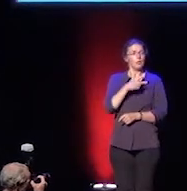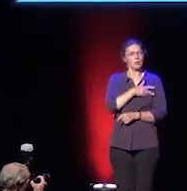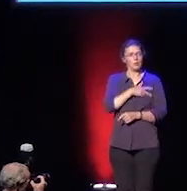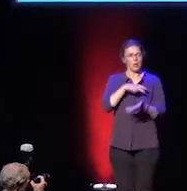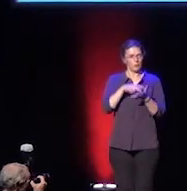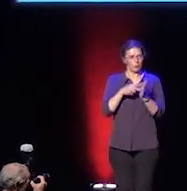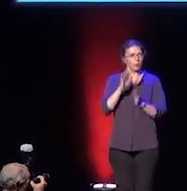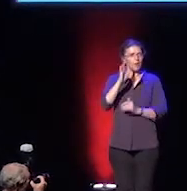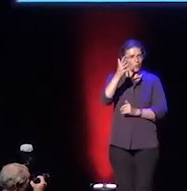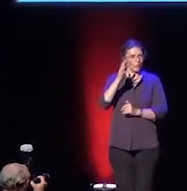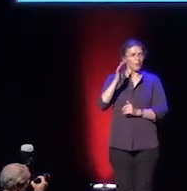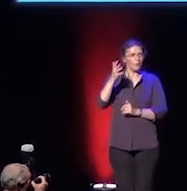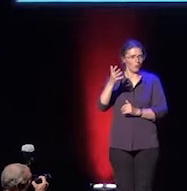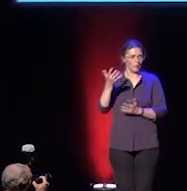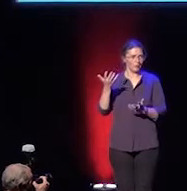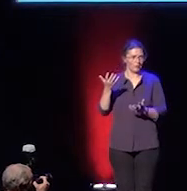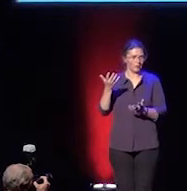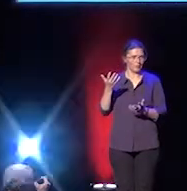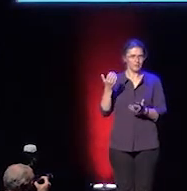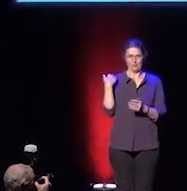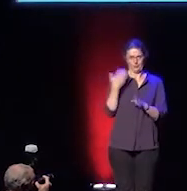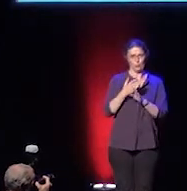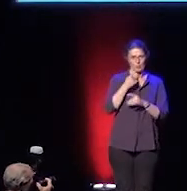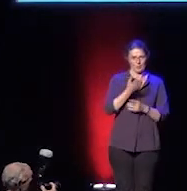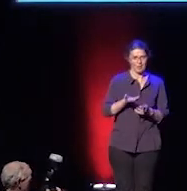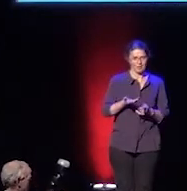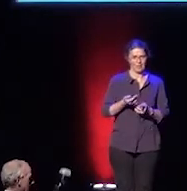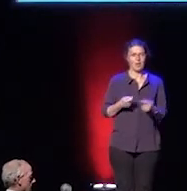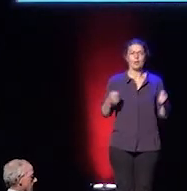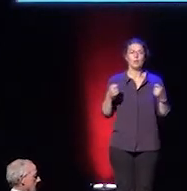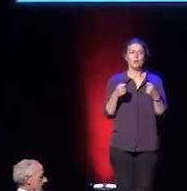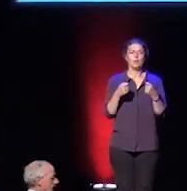sozialpolitischen Erfolge, die angesprochen wurden bereits. Das